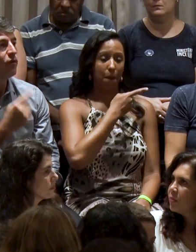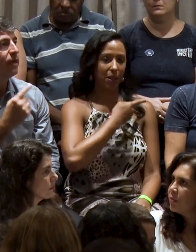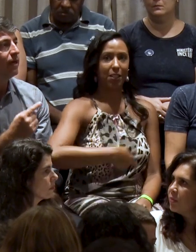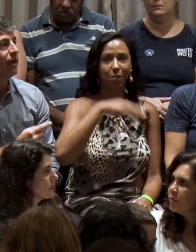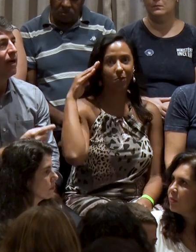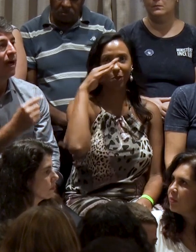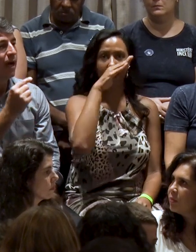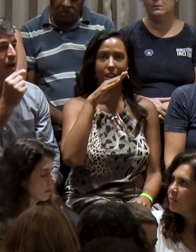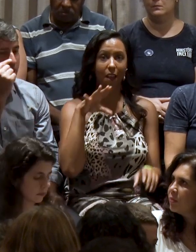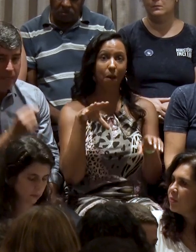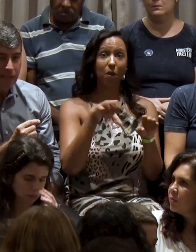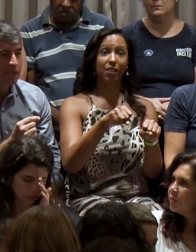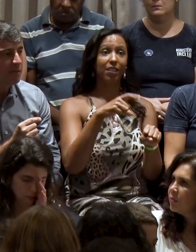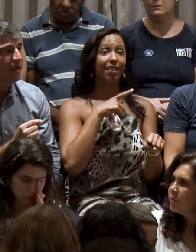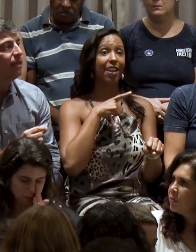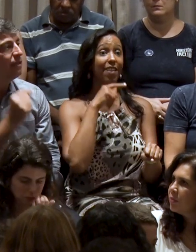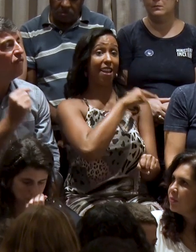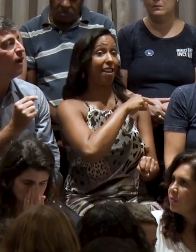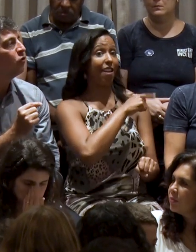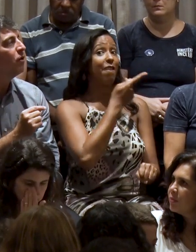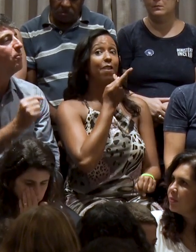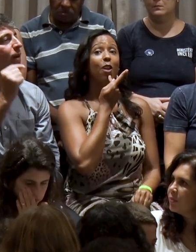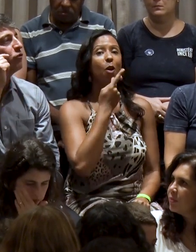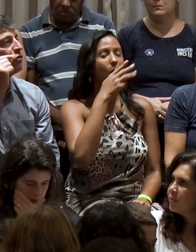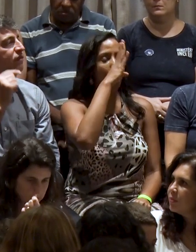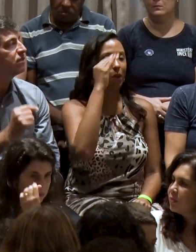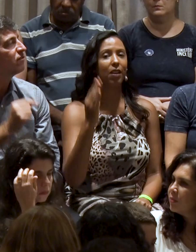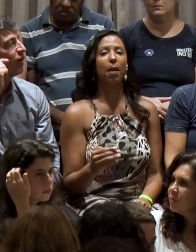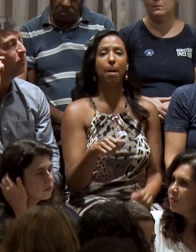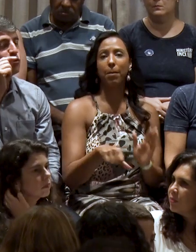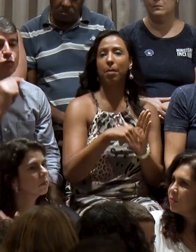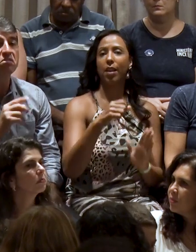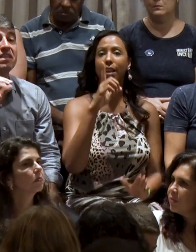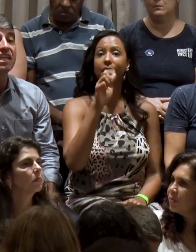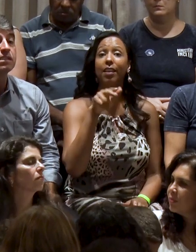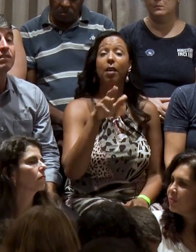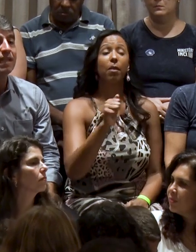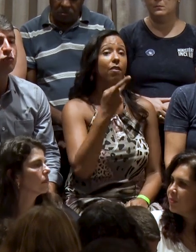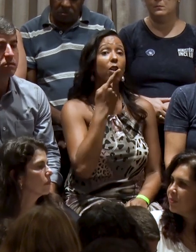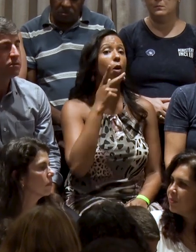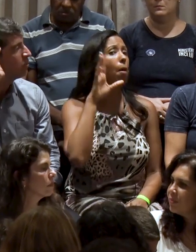foi a primeira dama e não falou para os ouvintes, falou para os surdos e a gente teve tradução